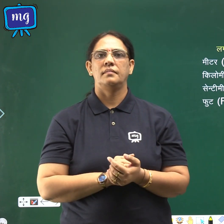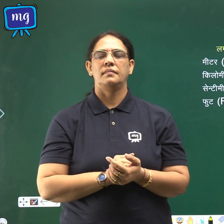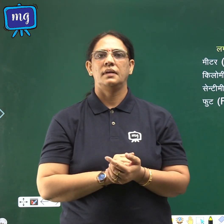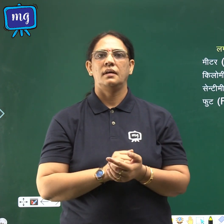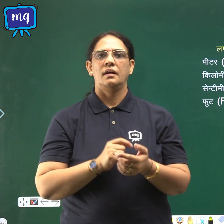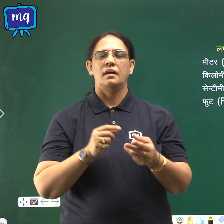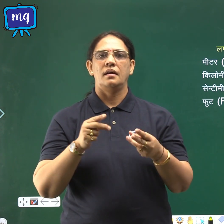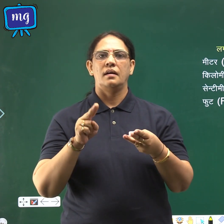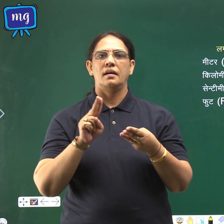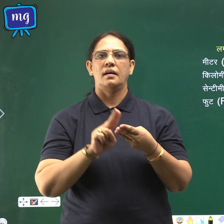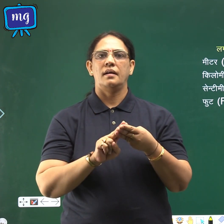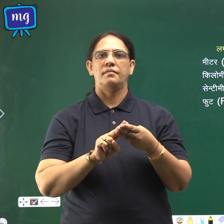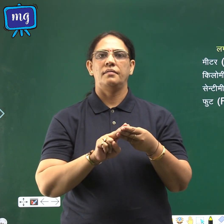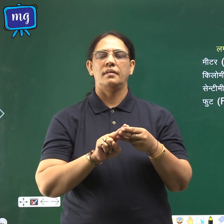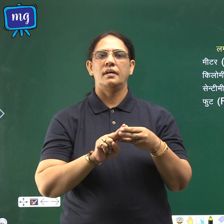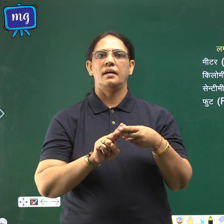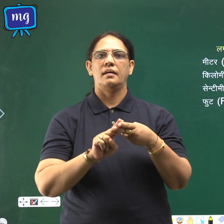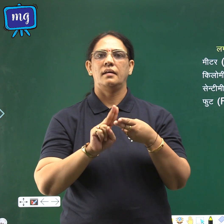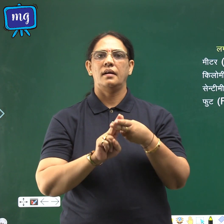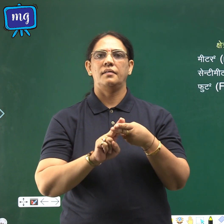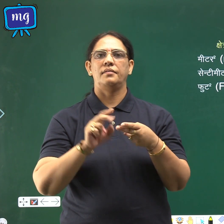फुट एफ टी।